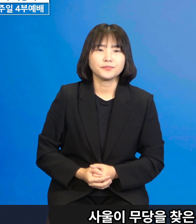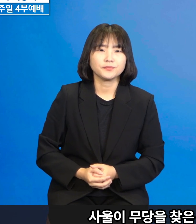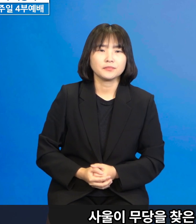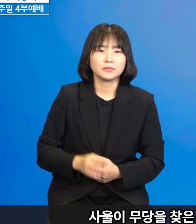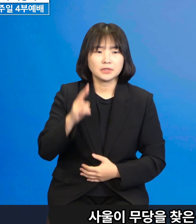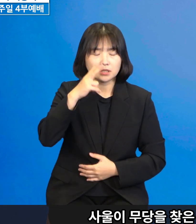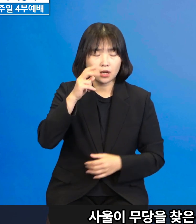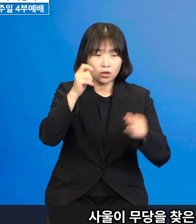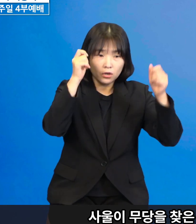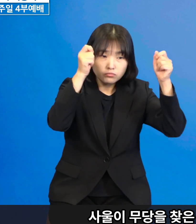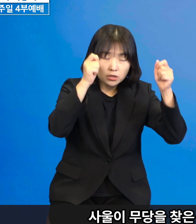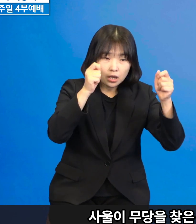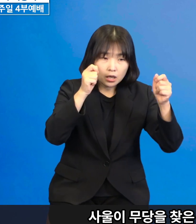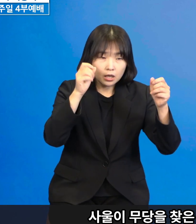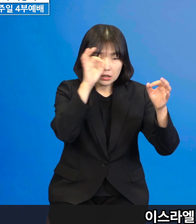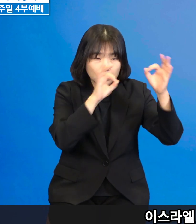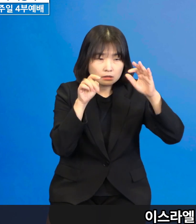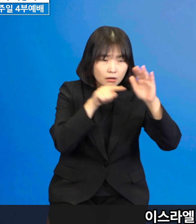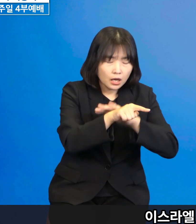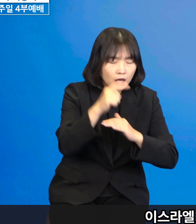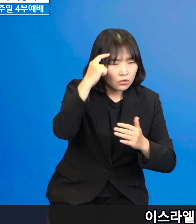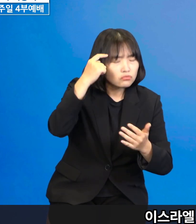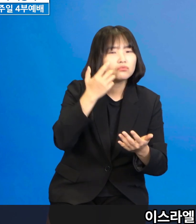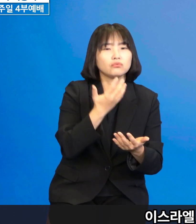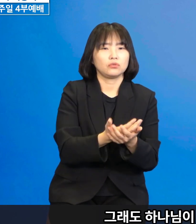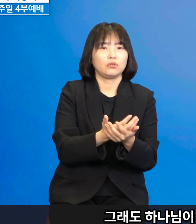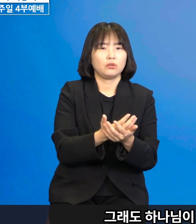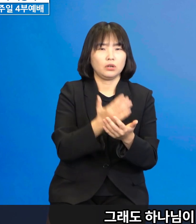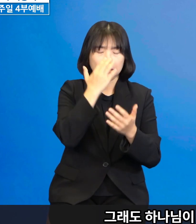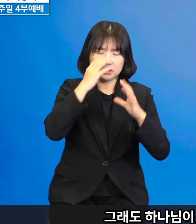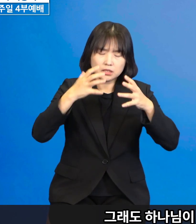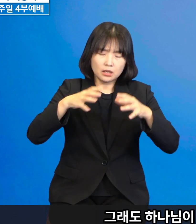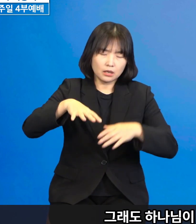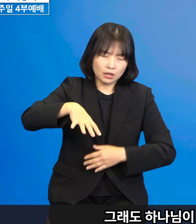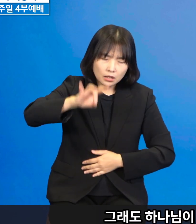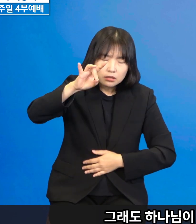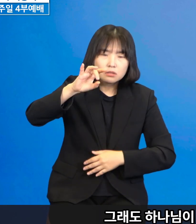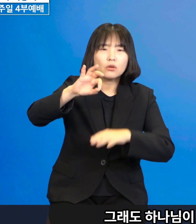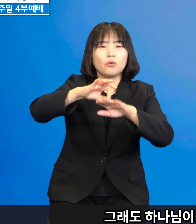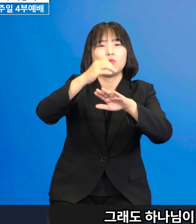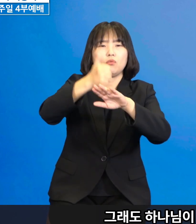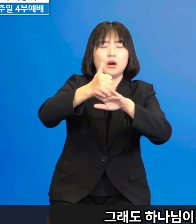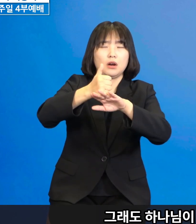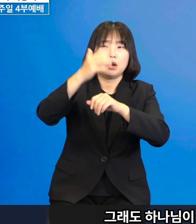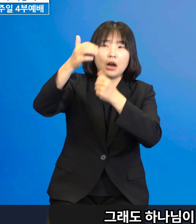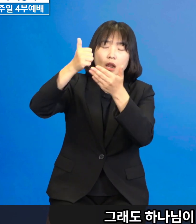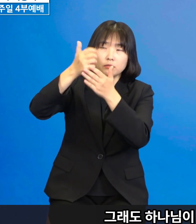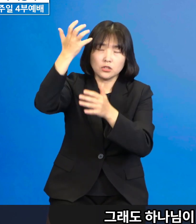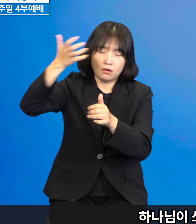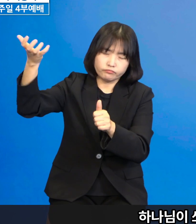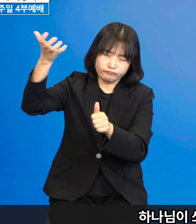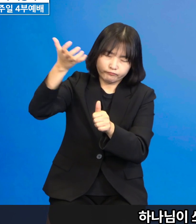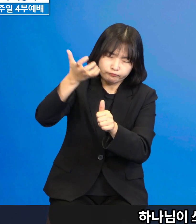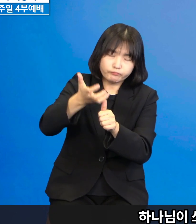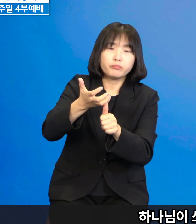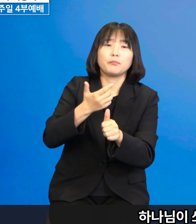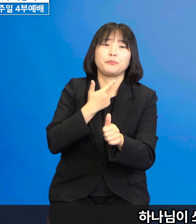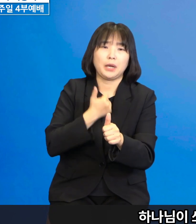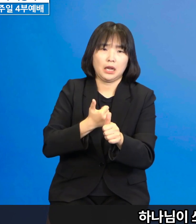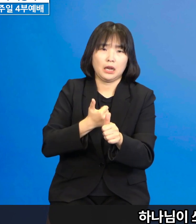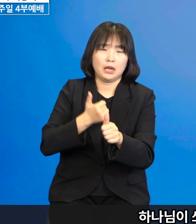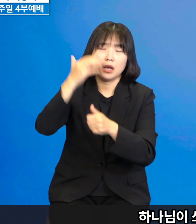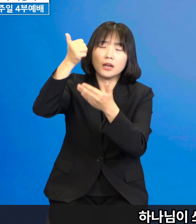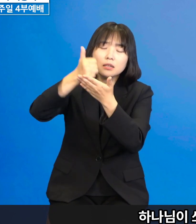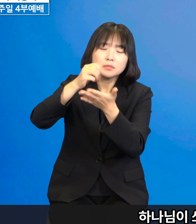사울이 무당을 찾은 것은 참 충격적인 일이죠. 이스라엘 초대 왕입니다. 그래도 하나님이 영이 임했던 사람이고 하나님이